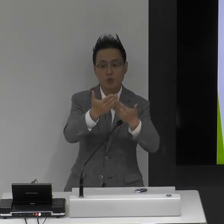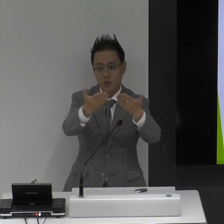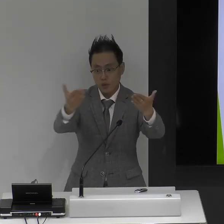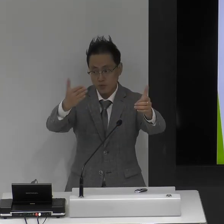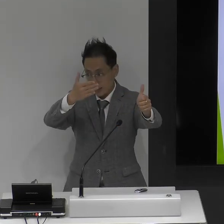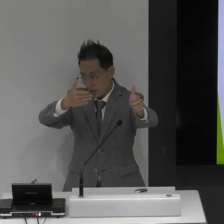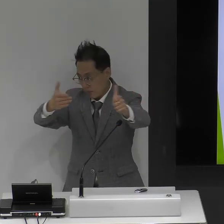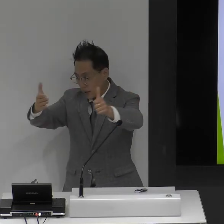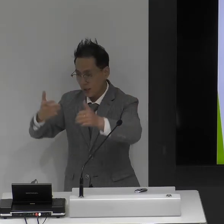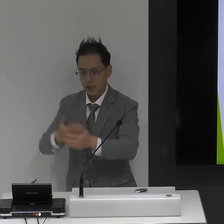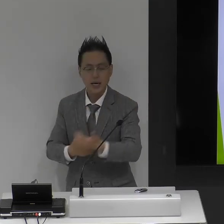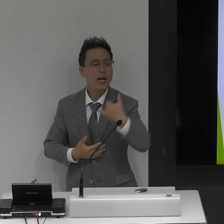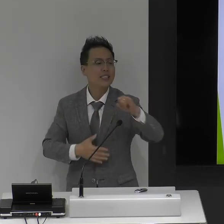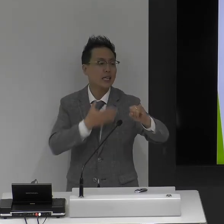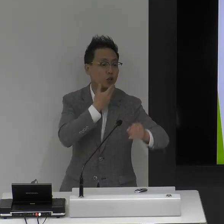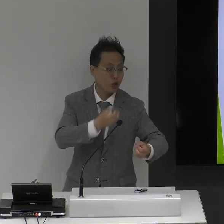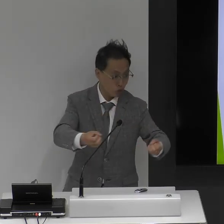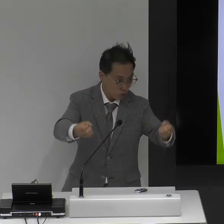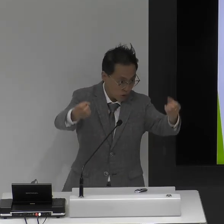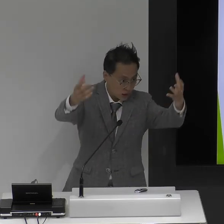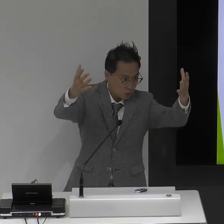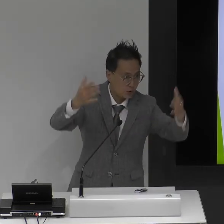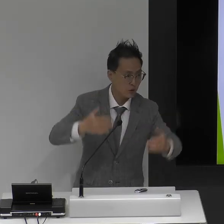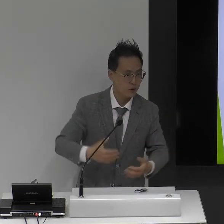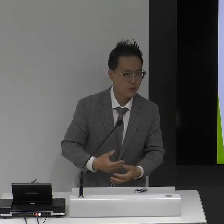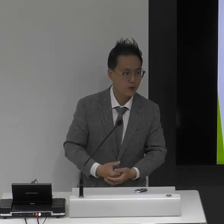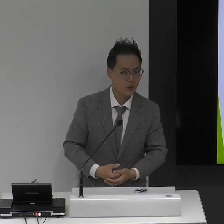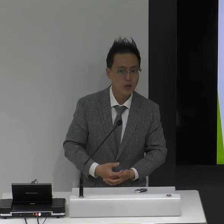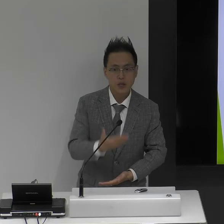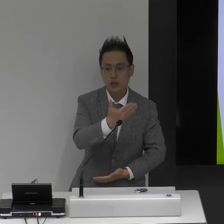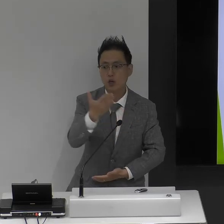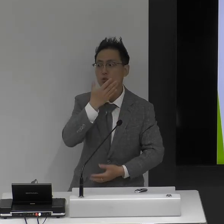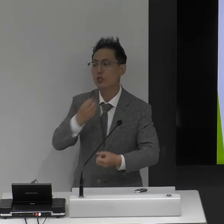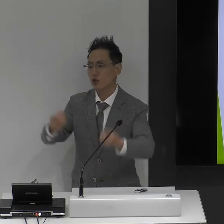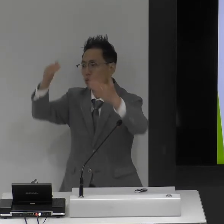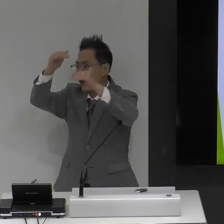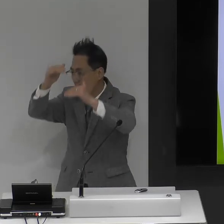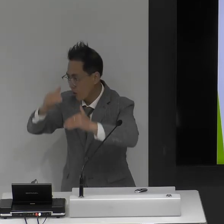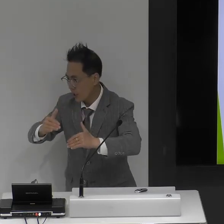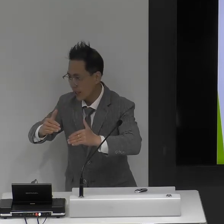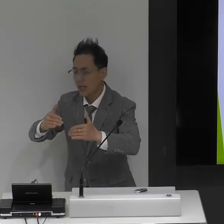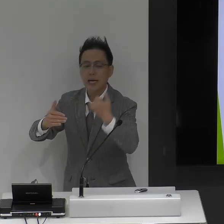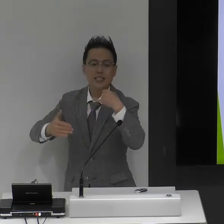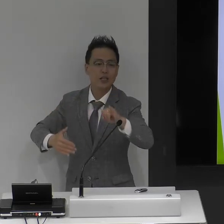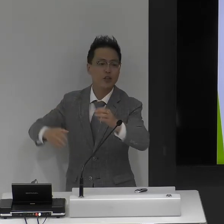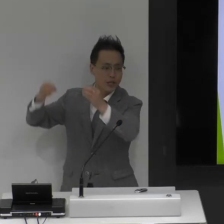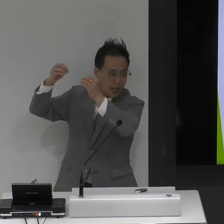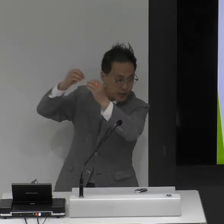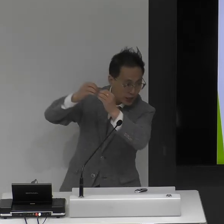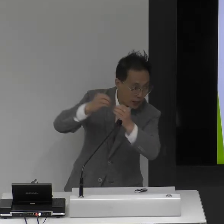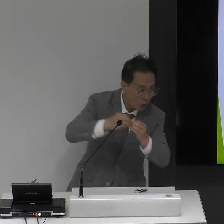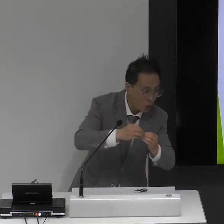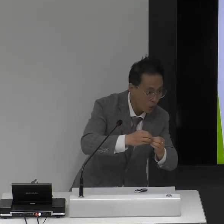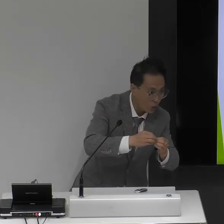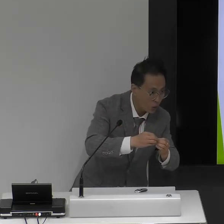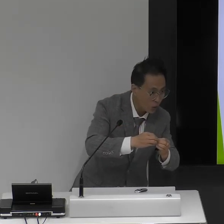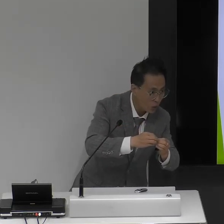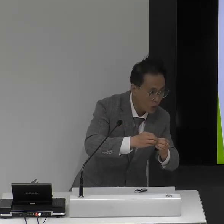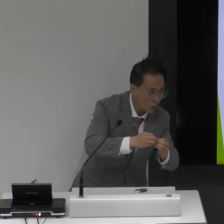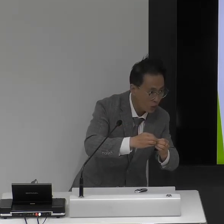부모님들에게 부탁드립니다. 자녀들을 축복하십시오. 여러분들의 축복의 내용이 자녀들에게 그대로